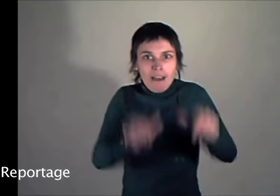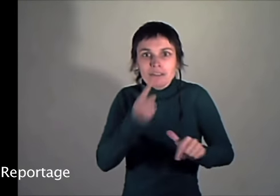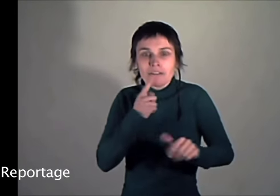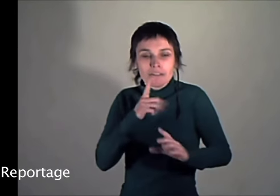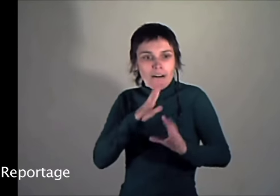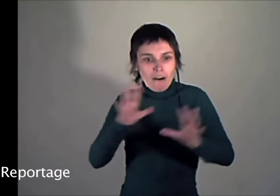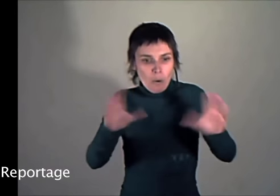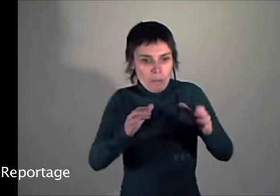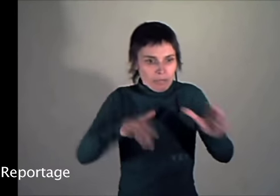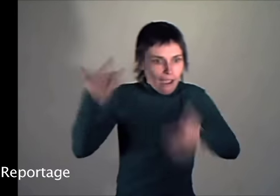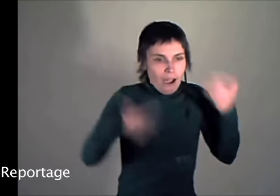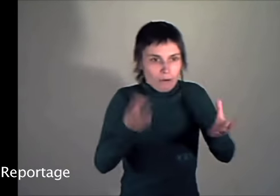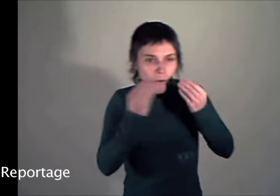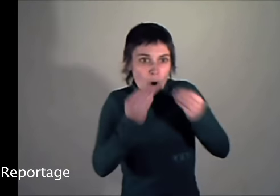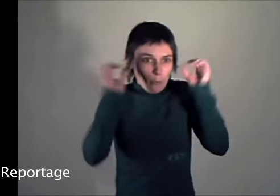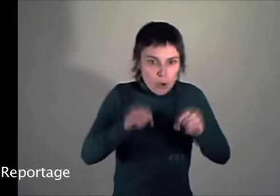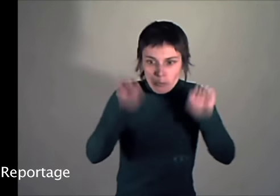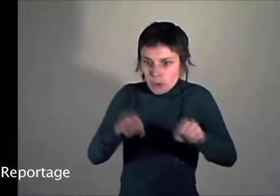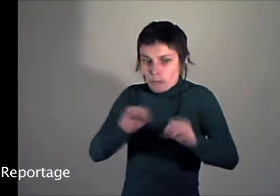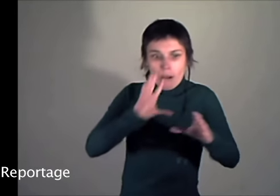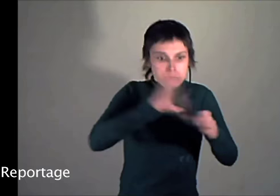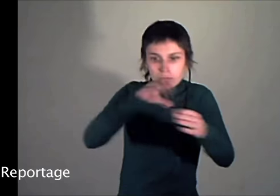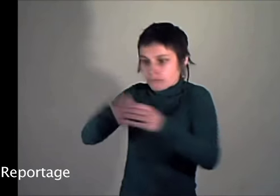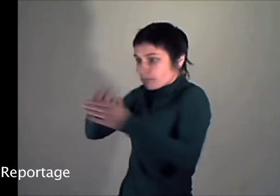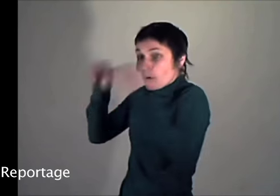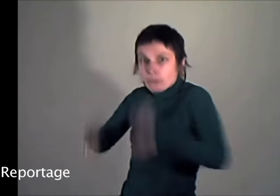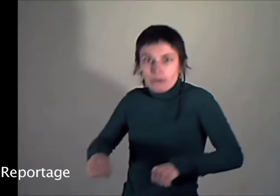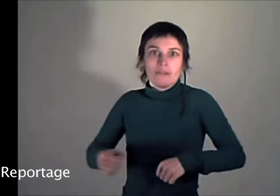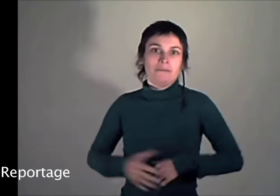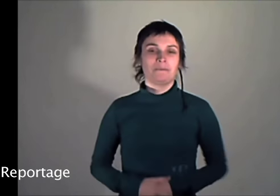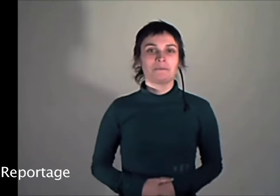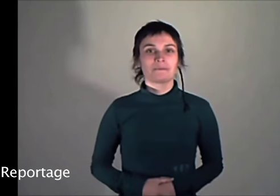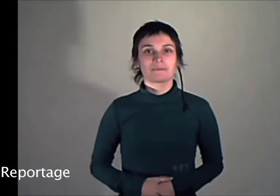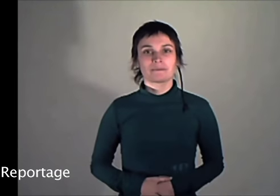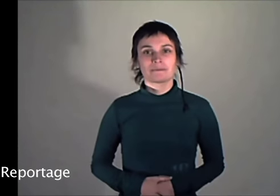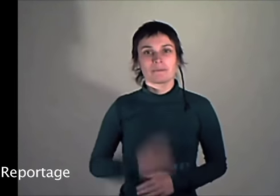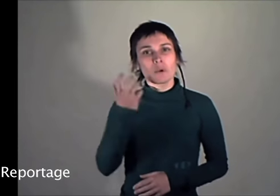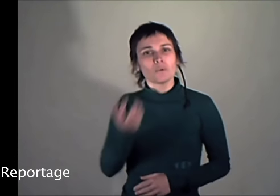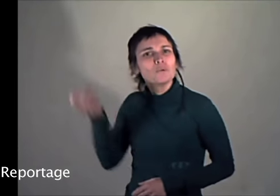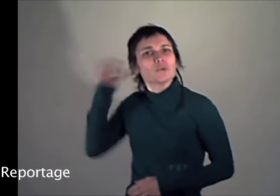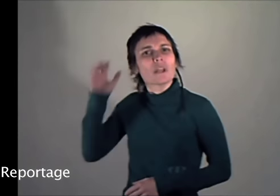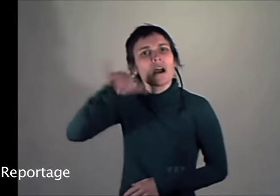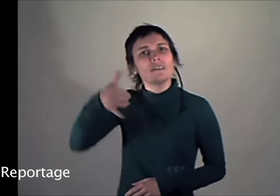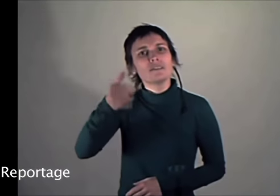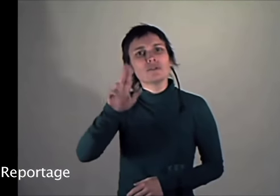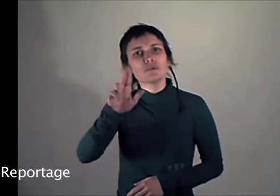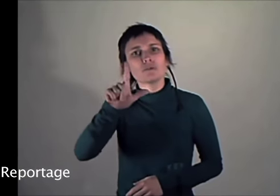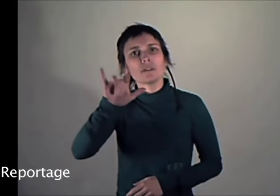je me disais non mais moi je peux pas participer, j'étais complètement enfermée. Depuis que j'utilise la langue des signes, je peux faire du théâtre, je peux faire plein de